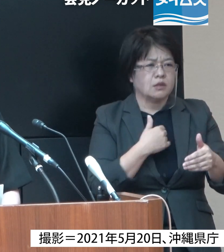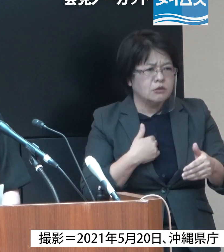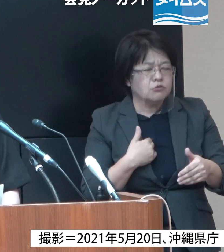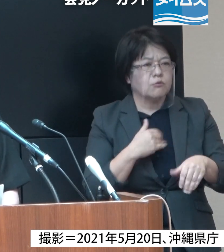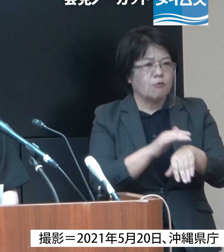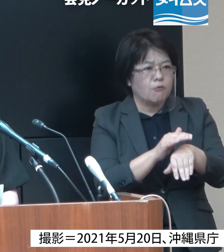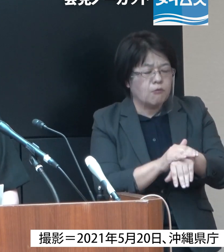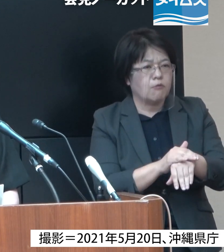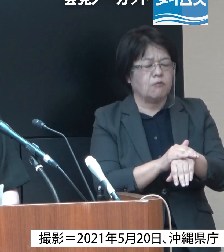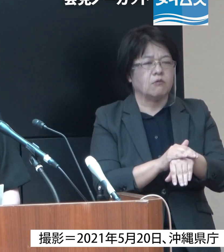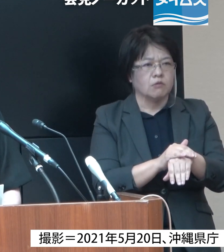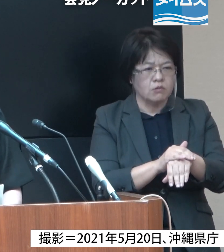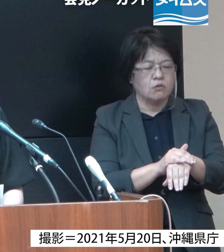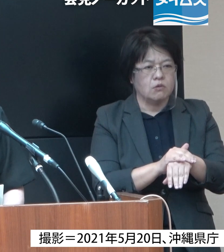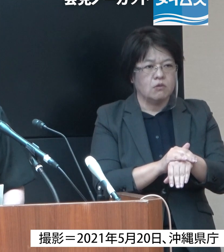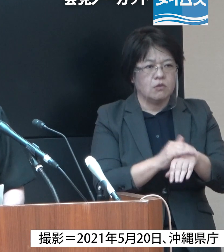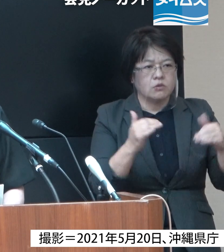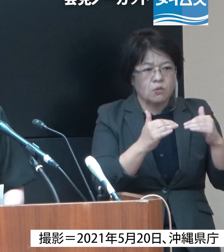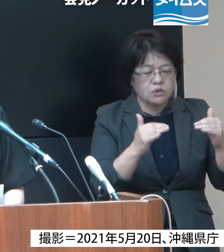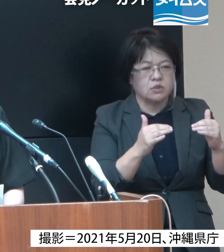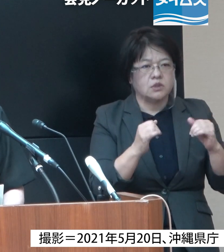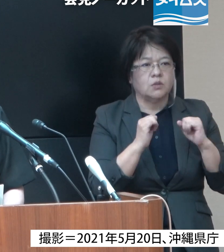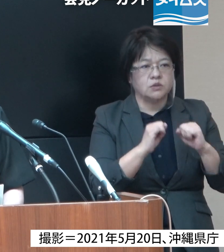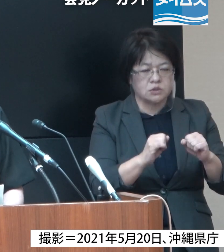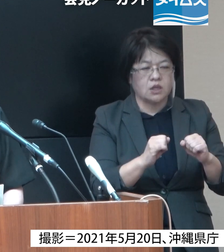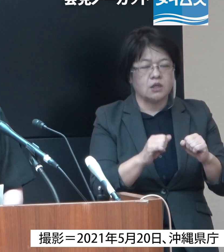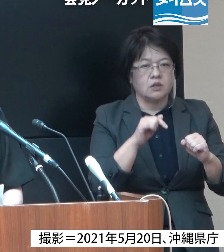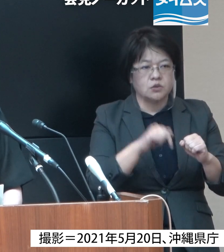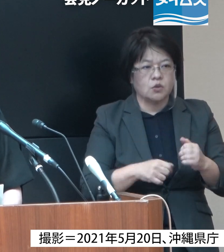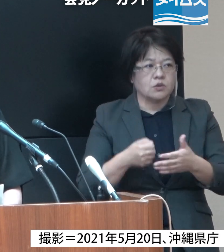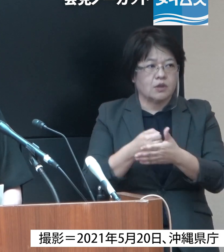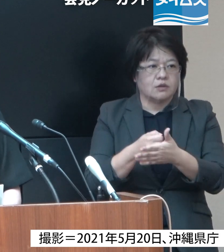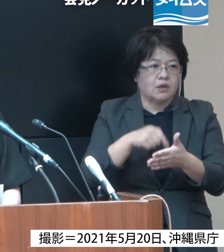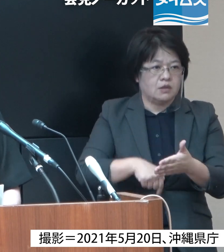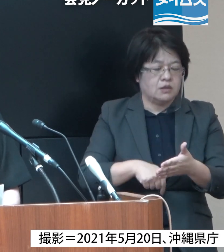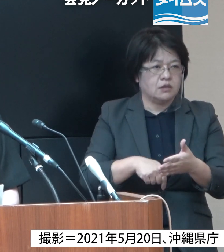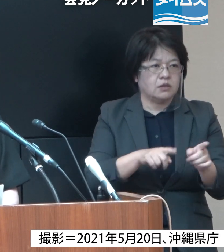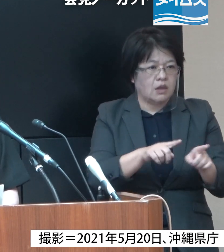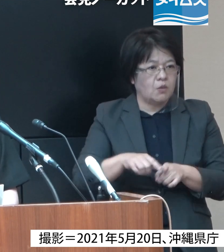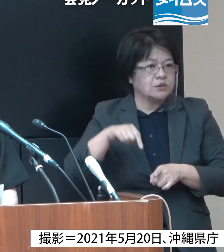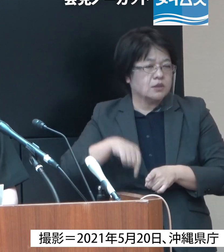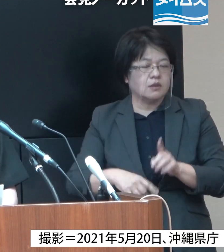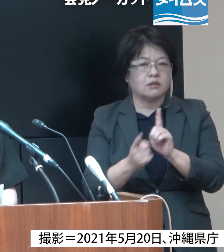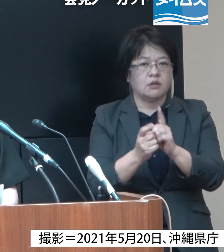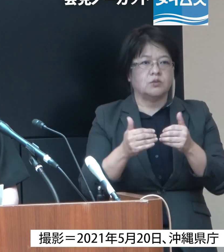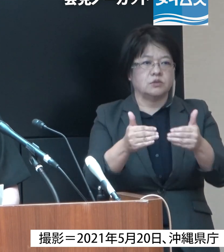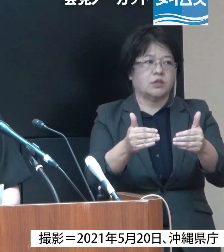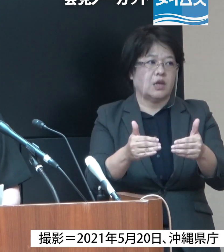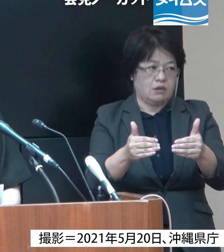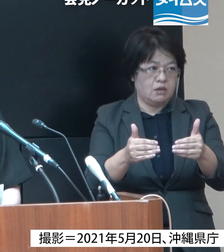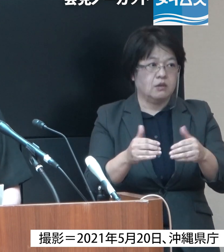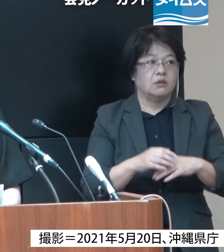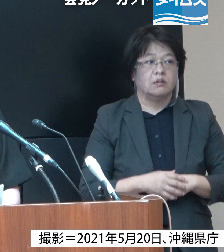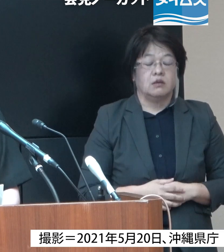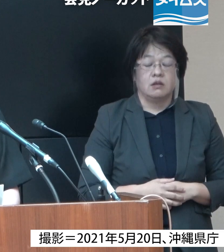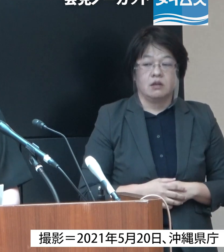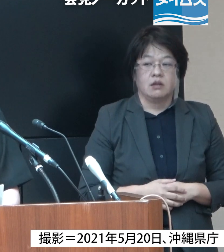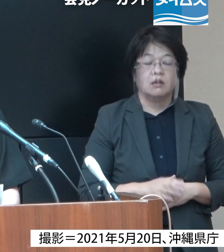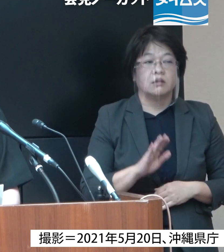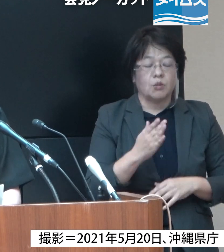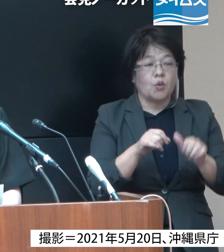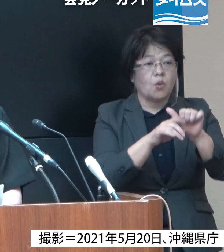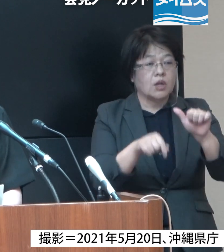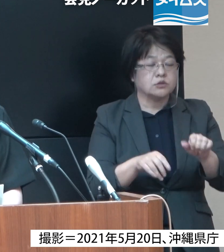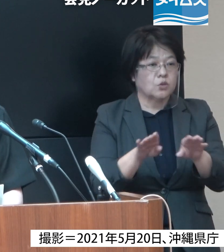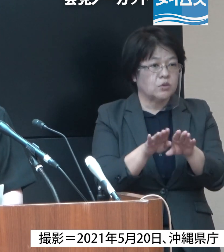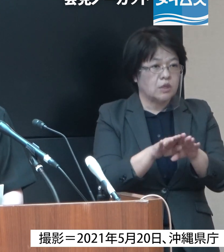応について協議をし、その決定によって対応させていただきました。ただやはりゴールデンウィ